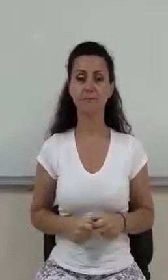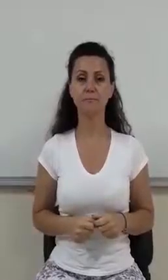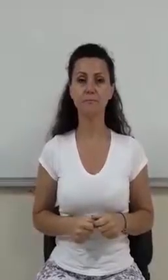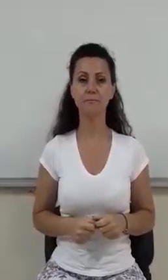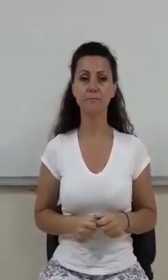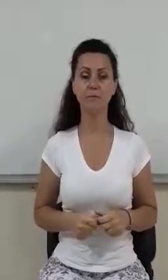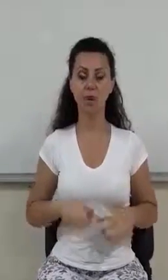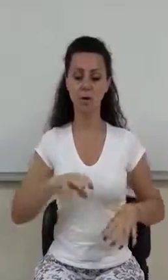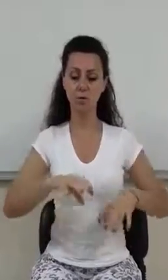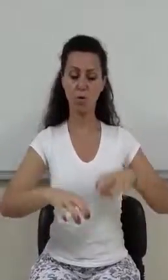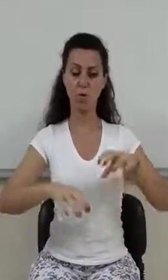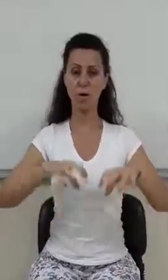coğrafya,